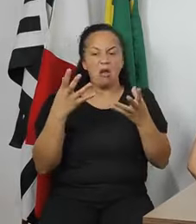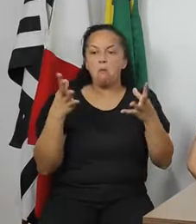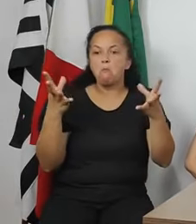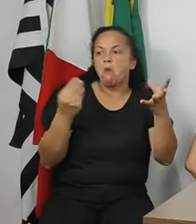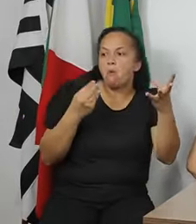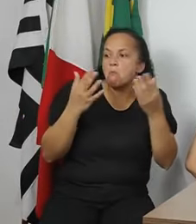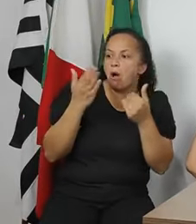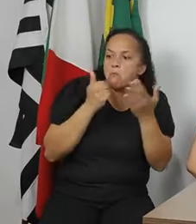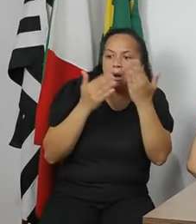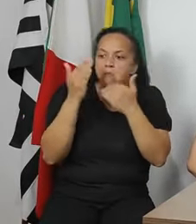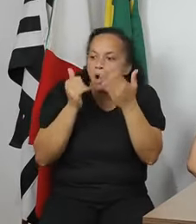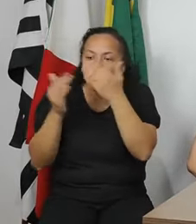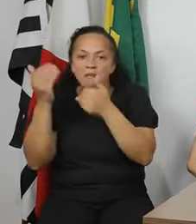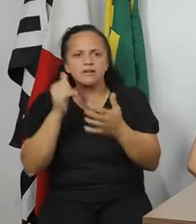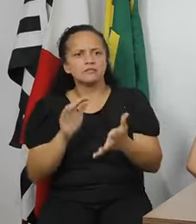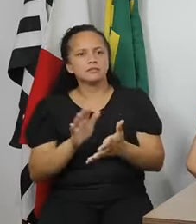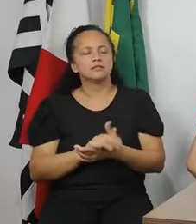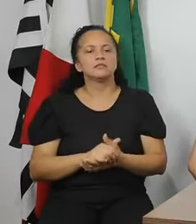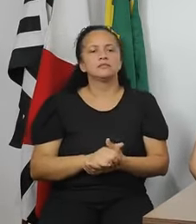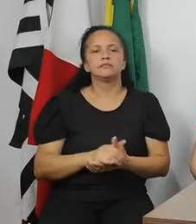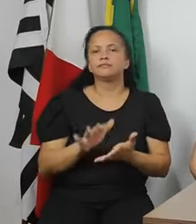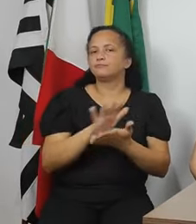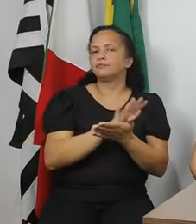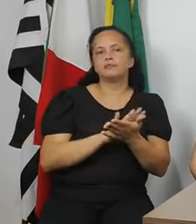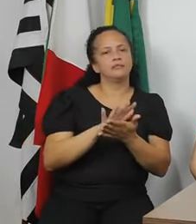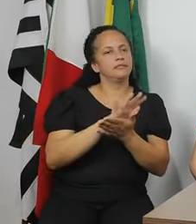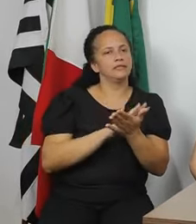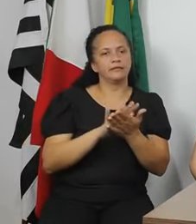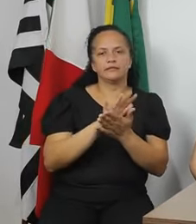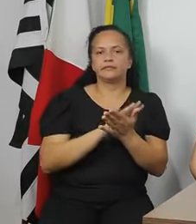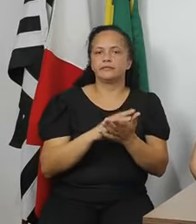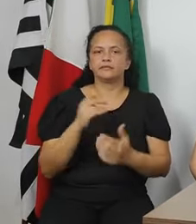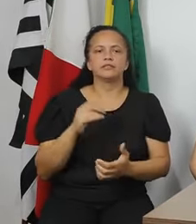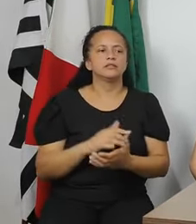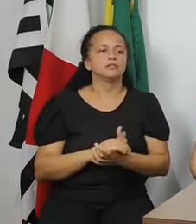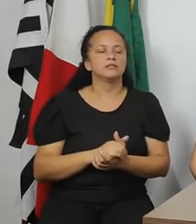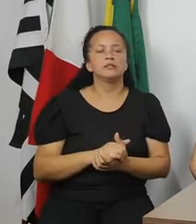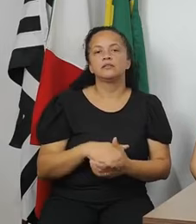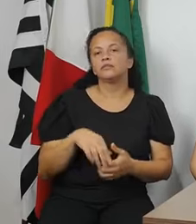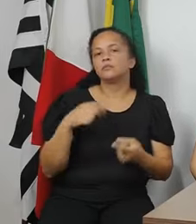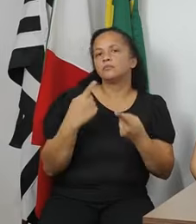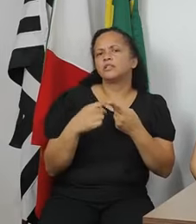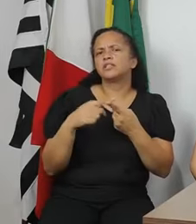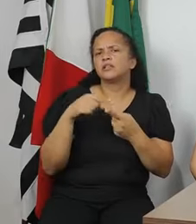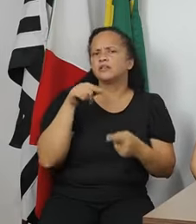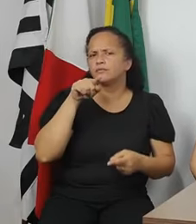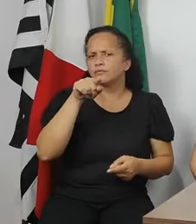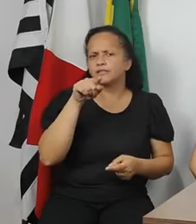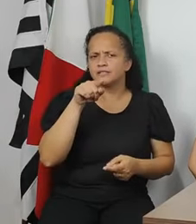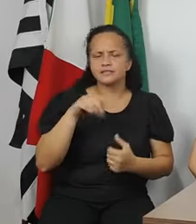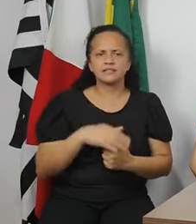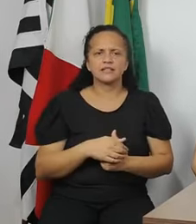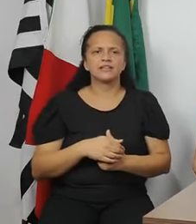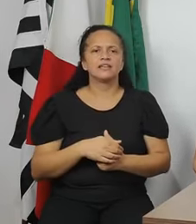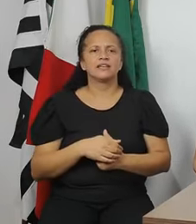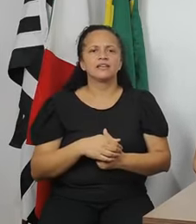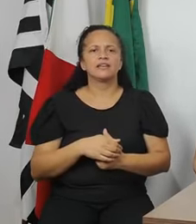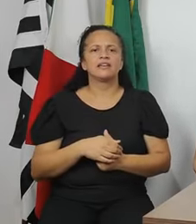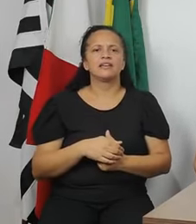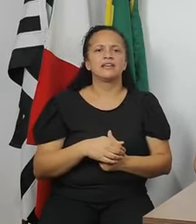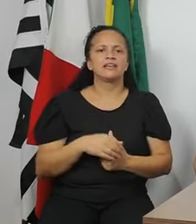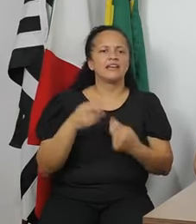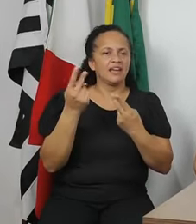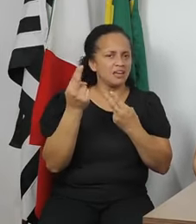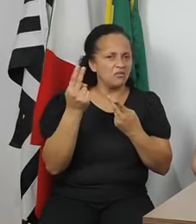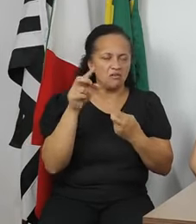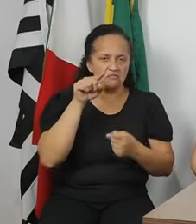porcaria na hora que eu entregar o meu jejum. De nada vai valer, porque você vai estar como se você estivesse jogando a sujeira debaixo